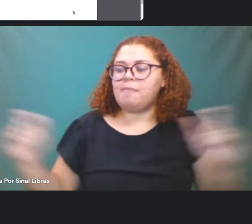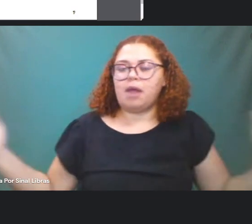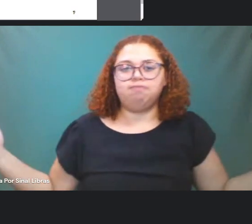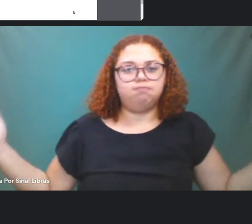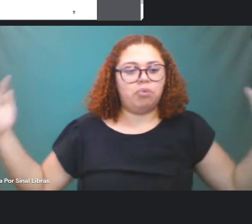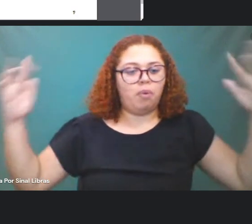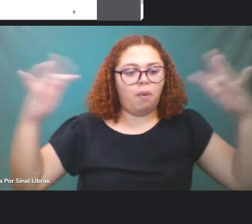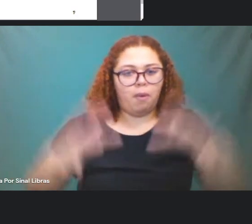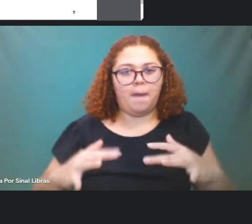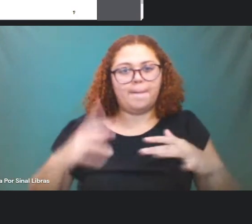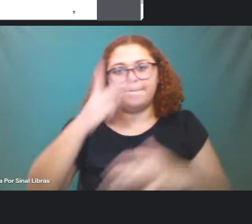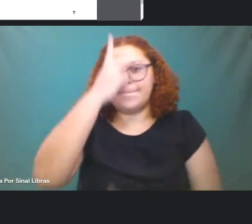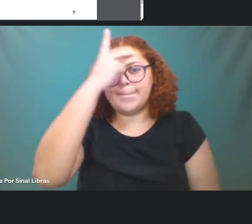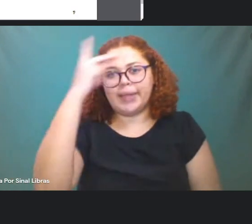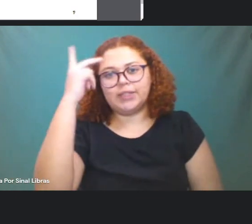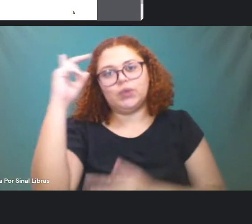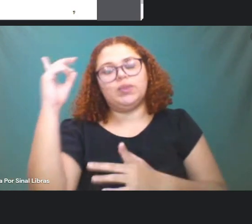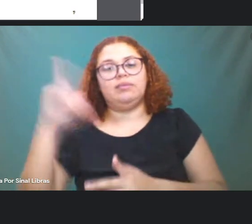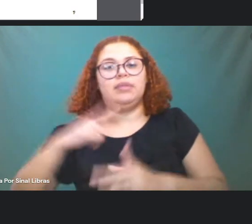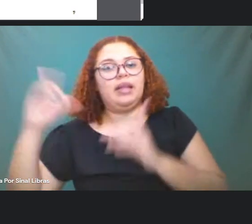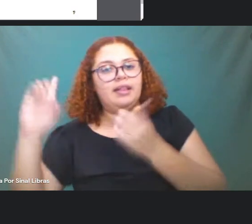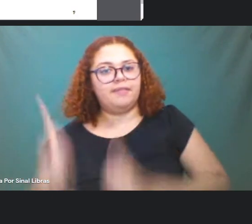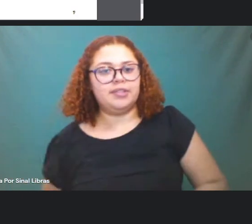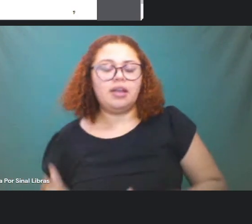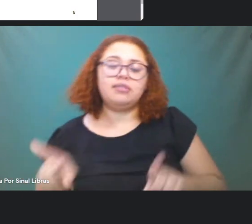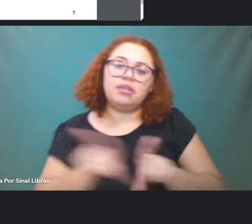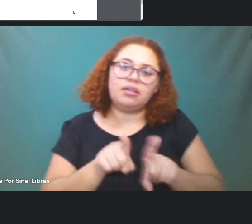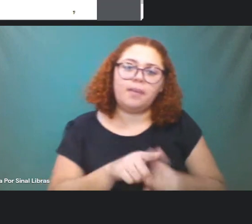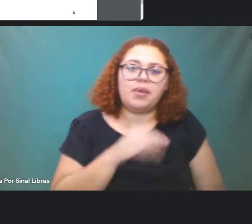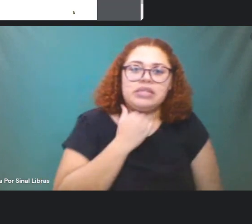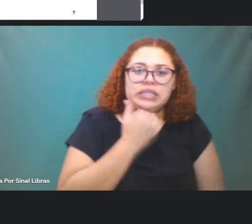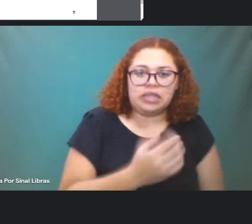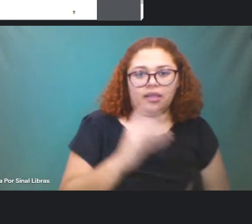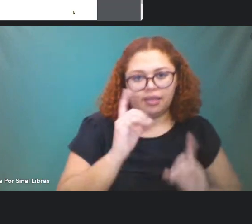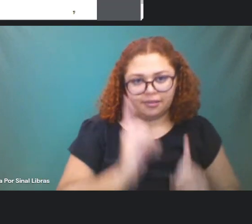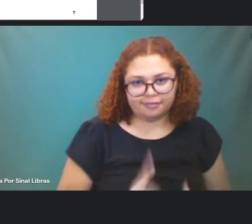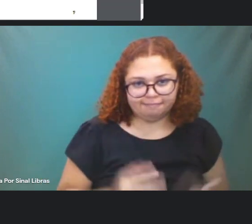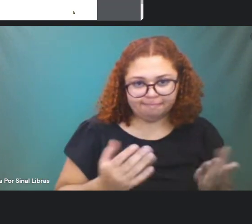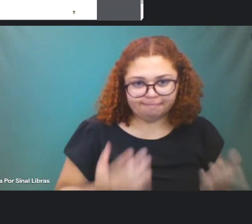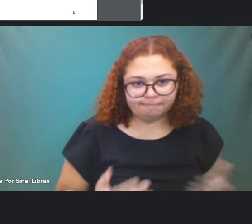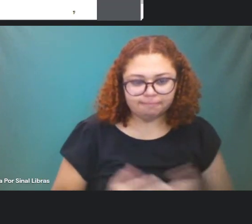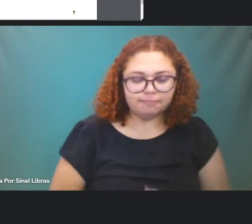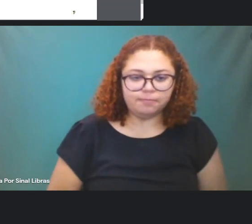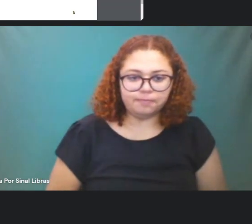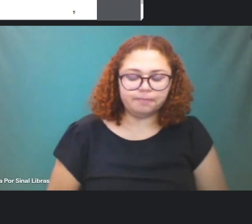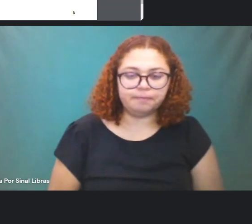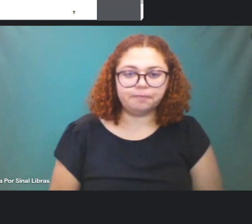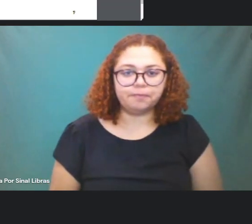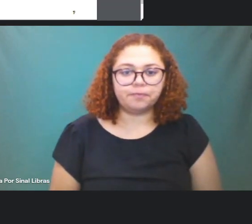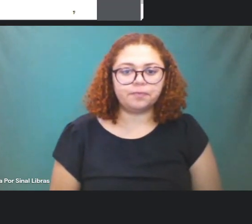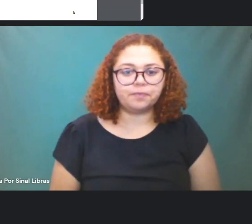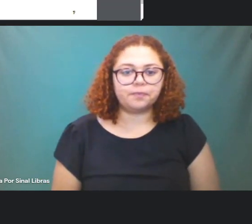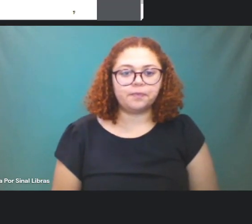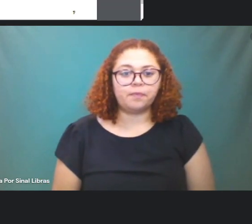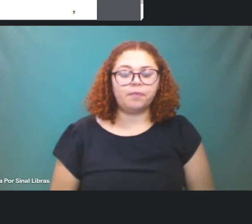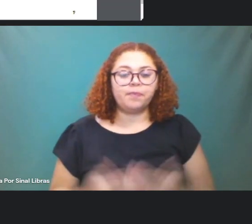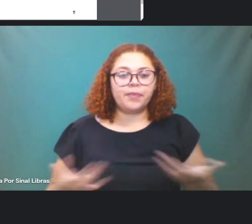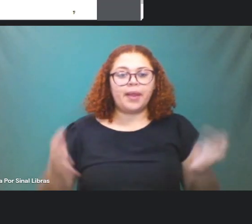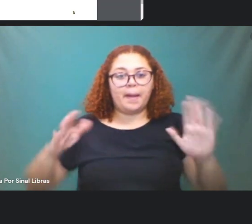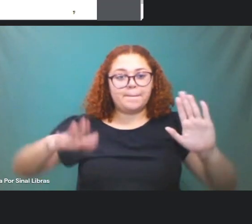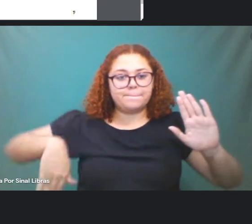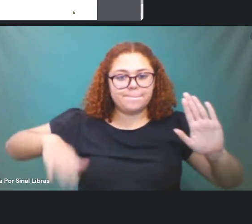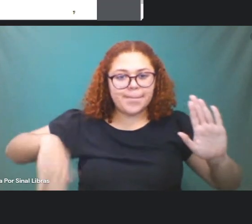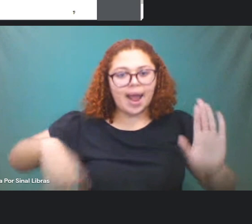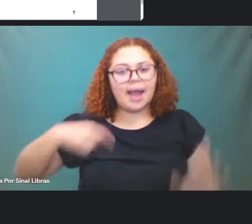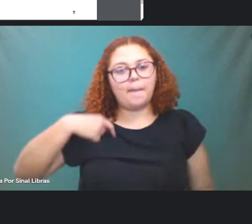já tenha um ano que vem lá em Sagi, hein, Jamaica? Lá na beira da praia, lá do Rubens, que tá pensando em